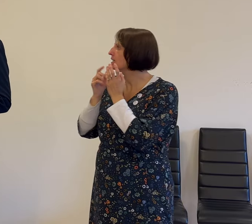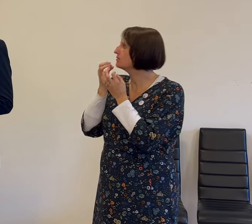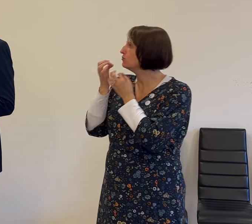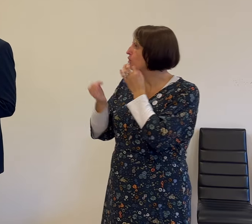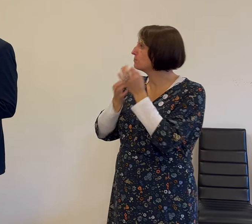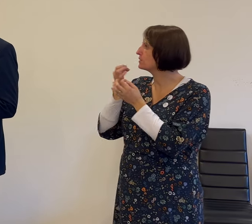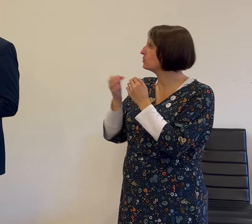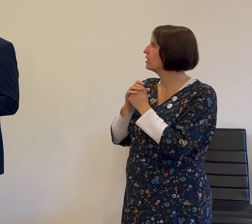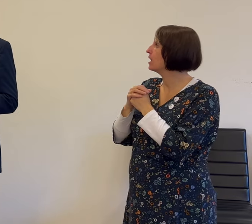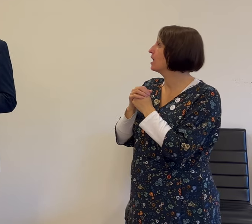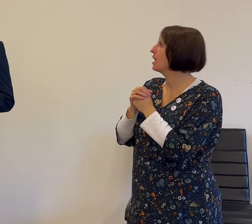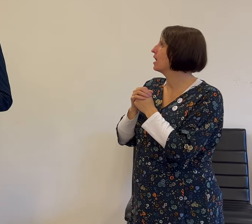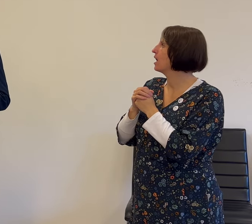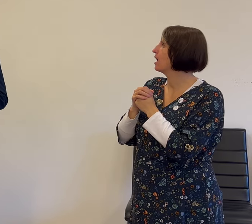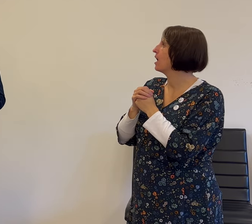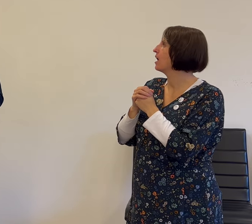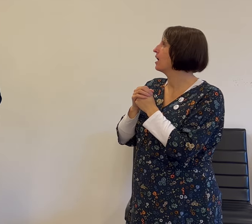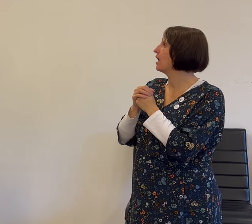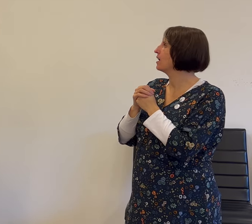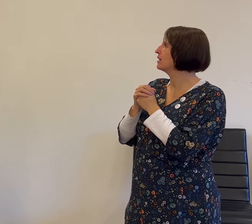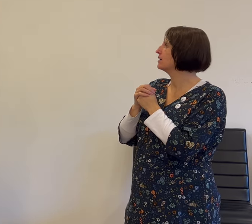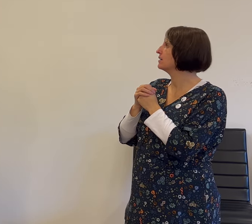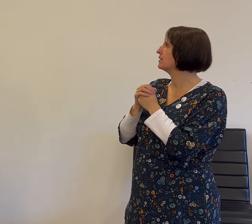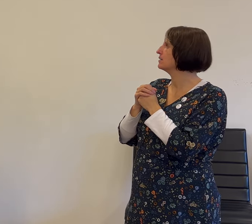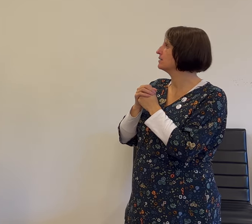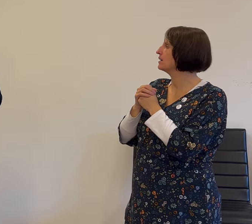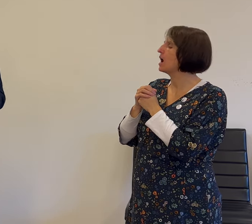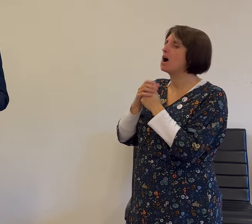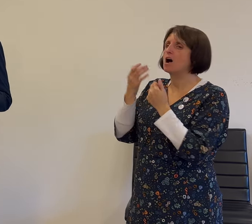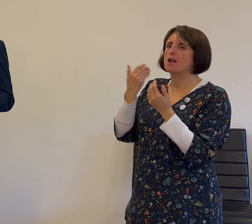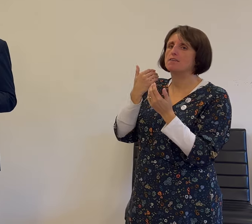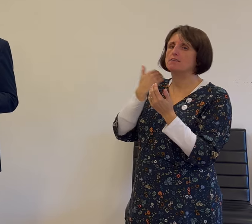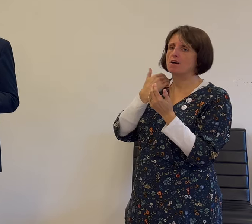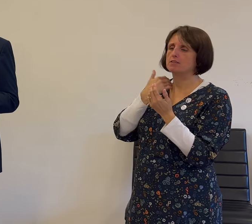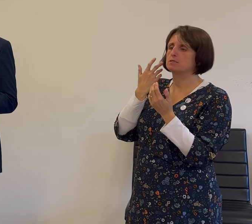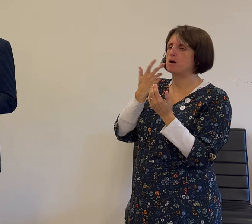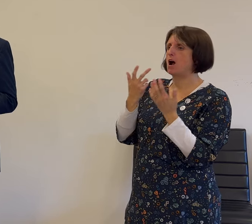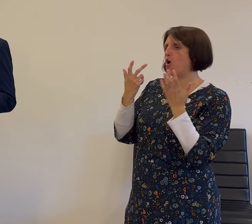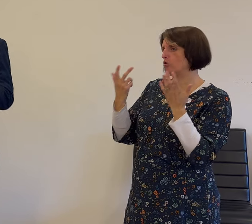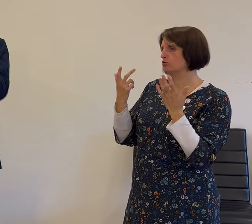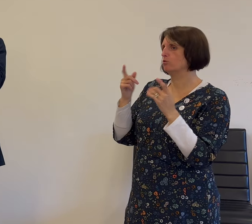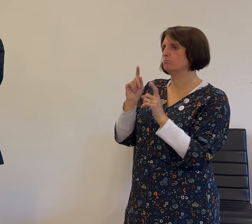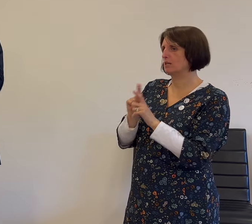kolik má sourozenců, to znamená, jestliže je jich 8, tak